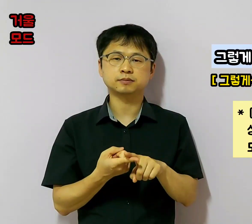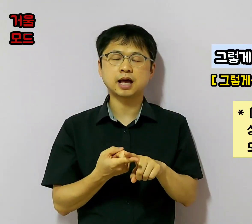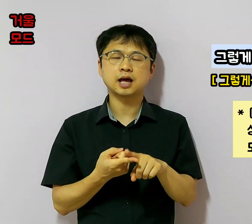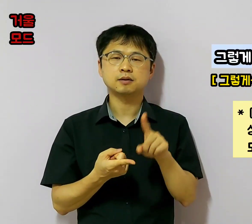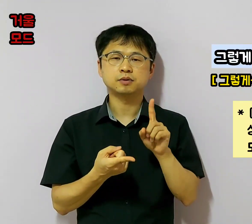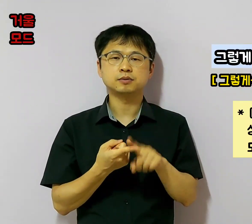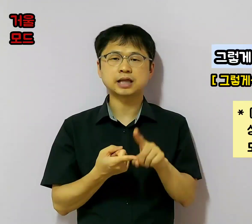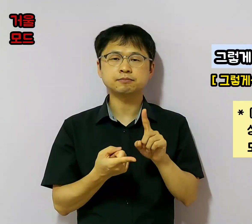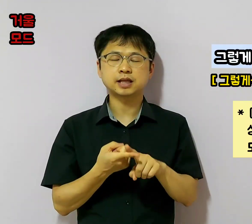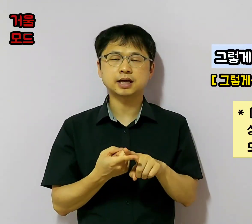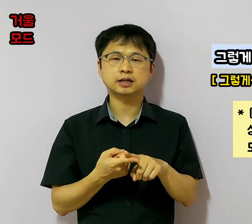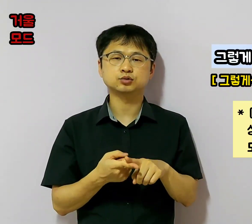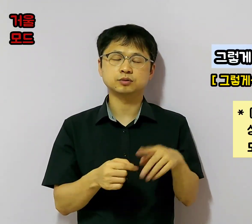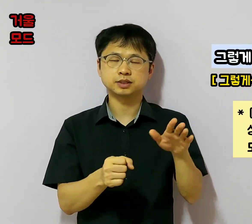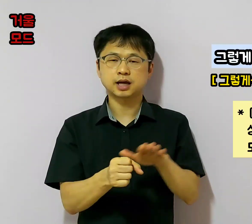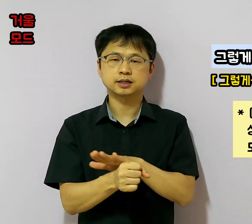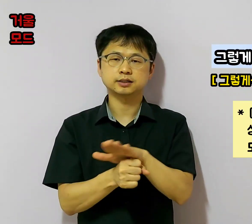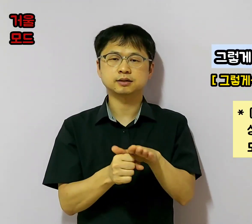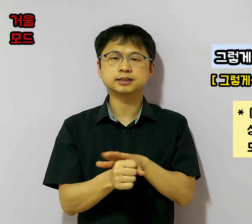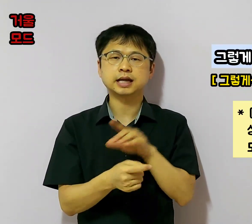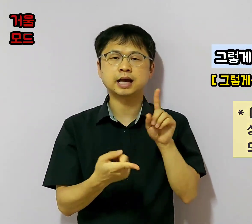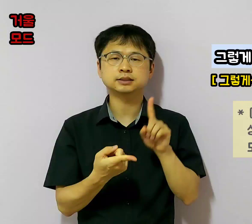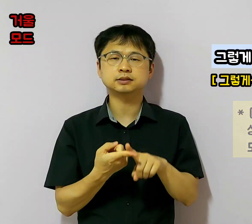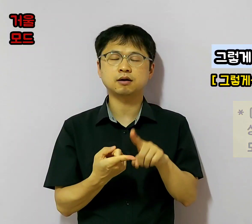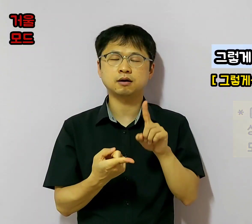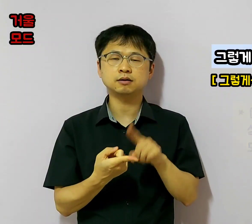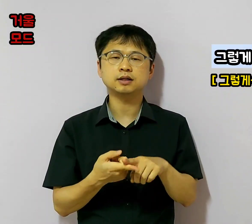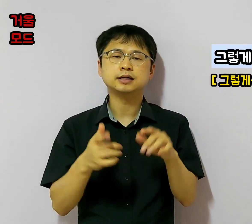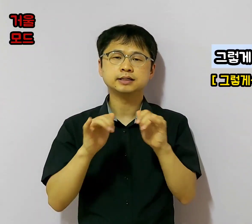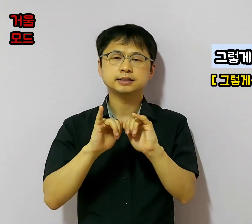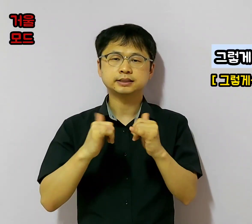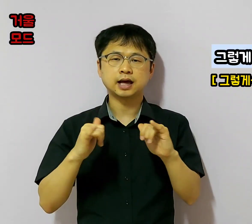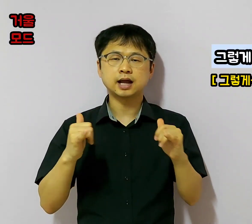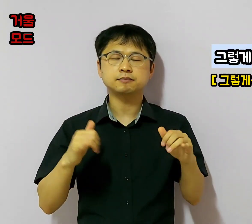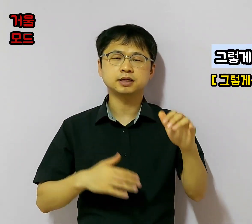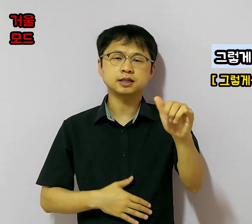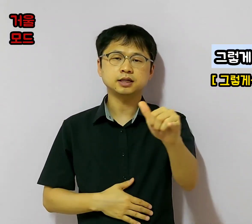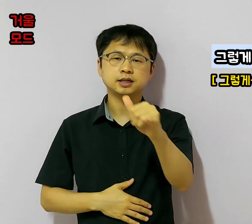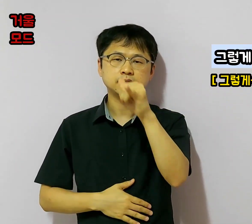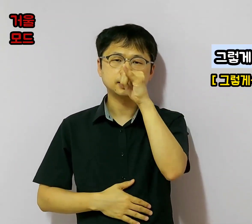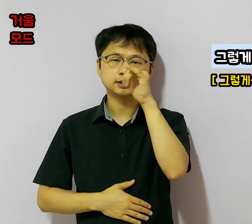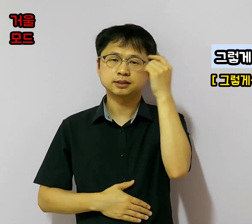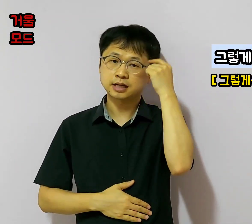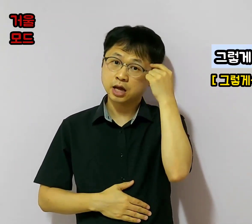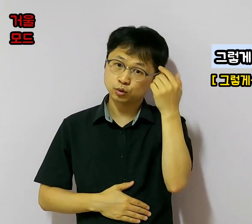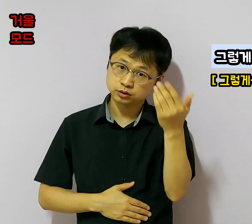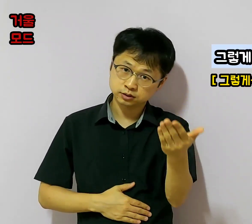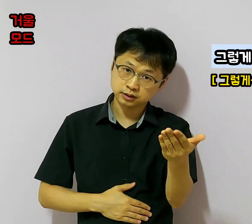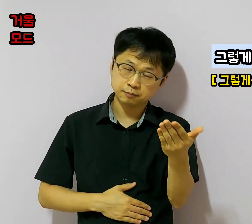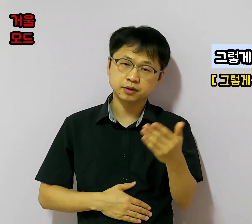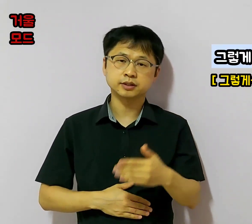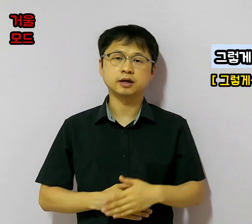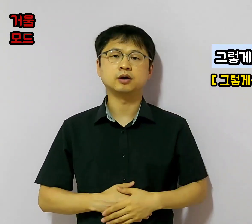스럽다, 답다 라는 수어입니다. 그래서 사랑스러운 사람이 있을까요는 다